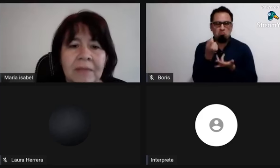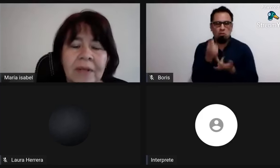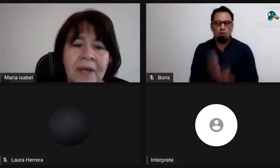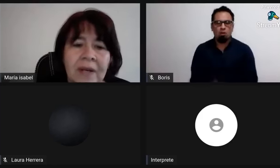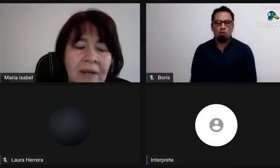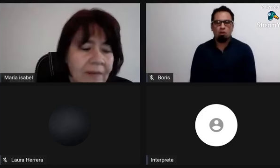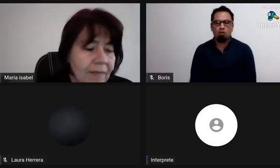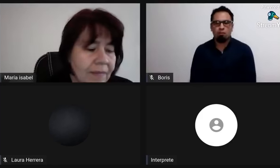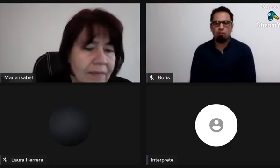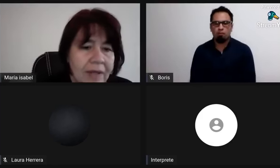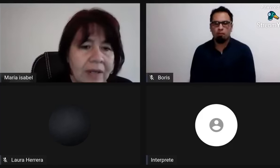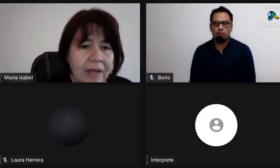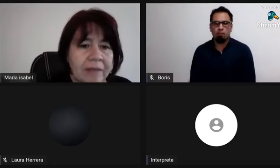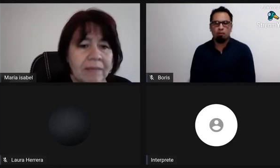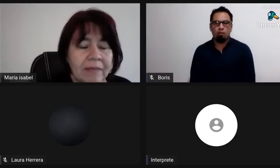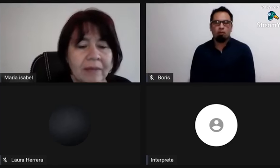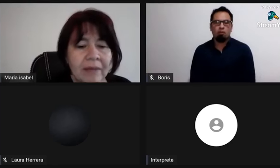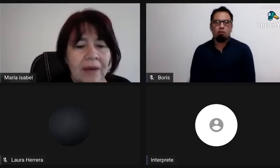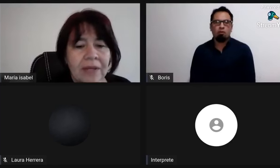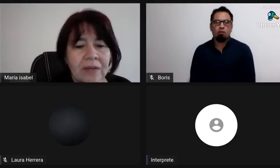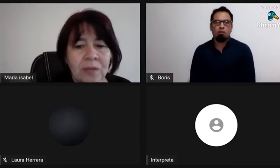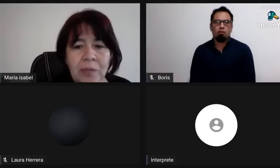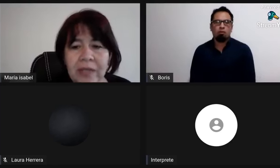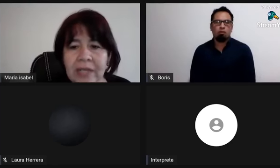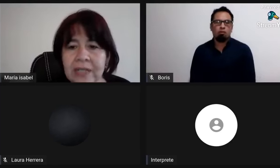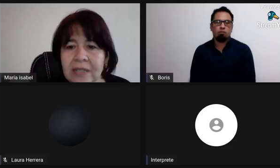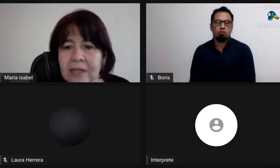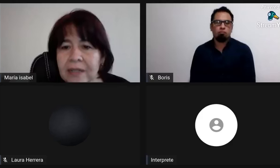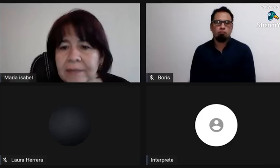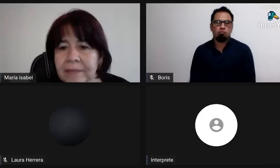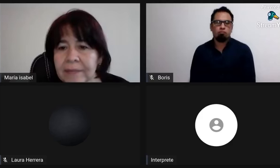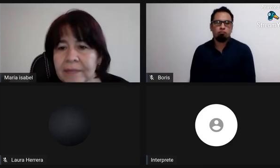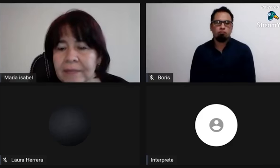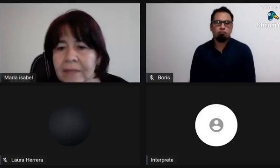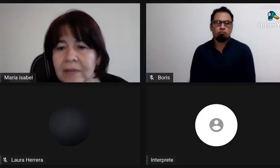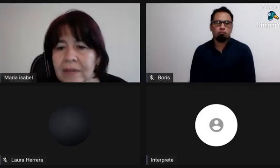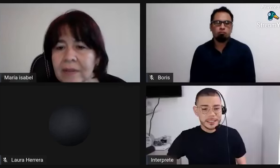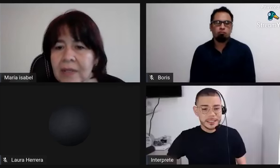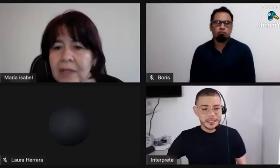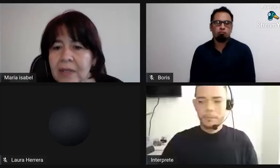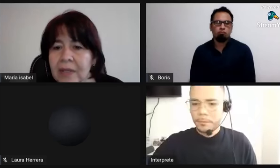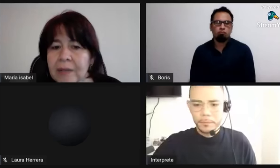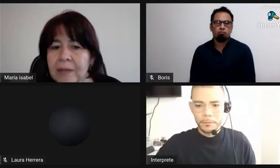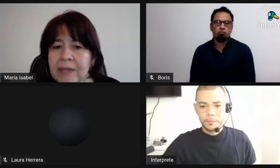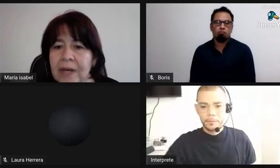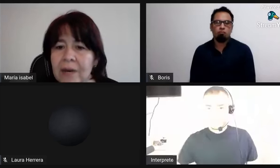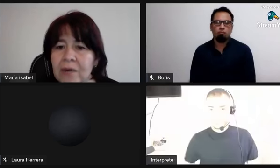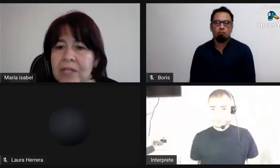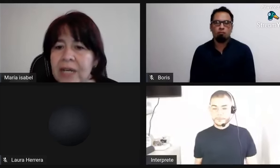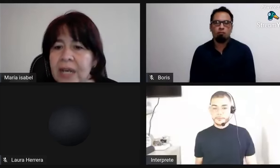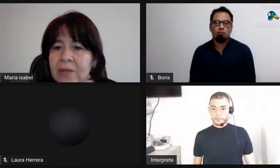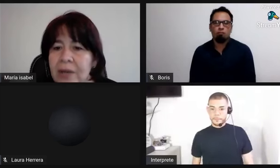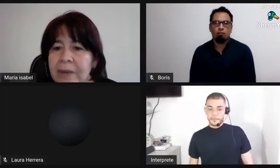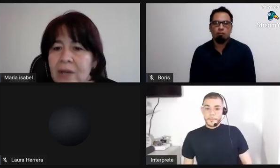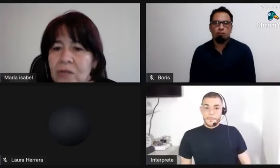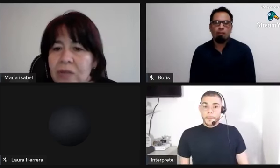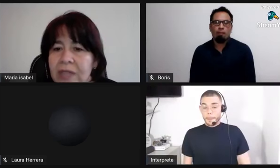David, tú puedes interpretarle a Boris. Acá hay una